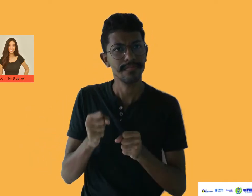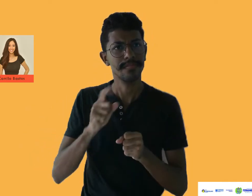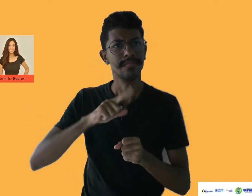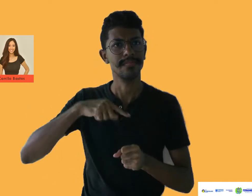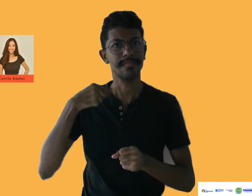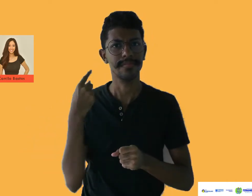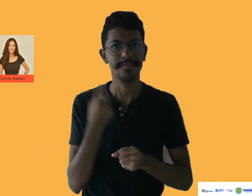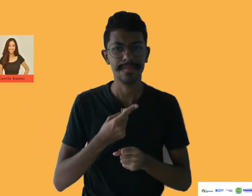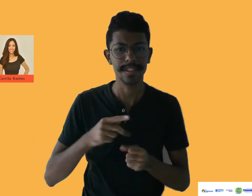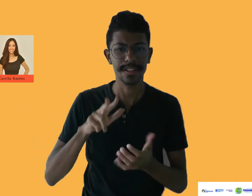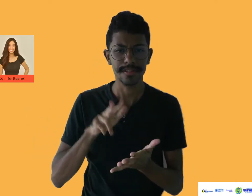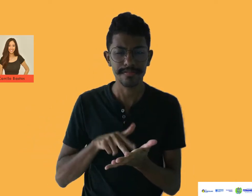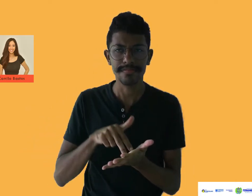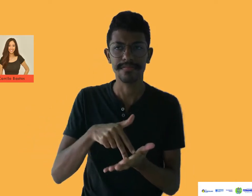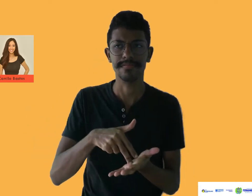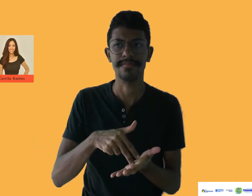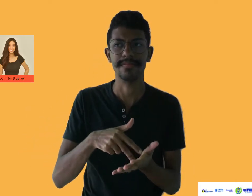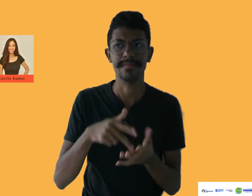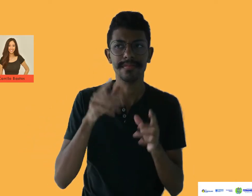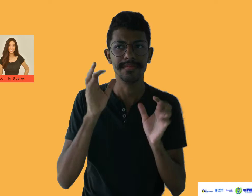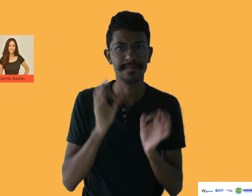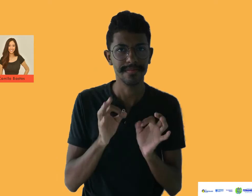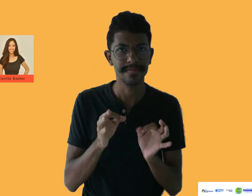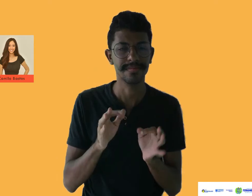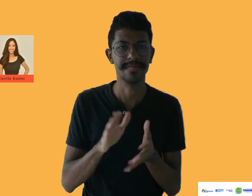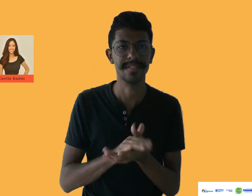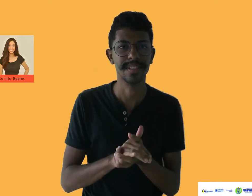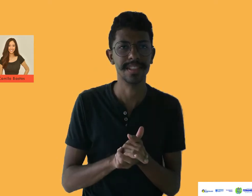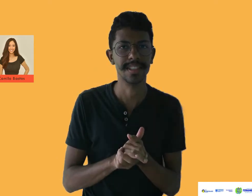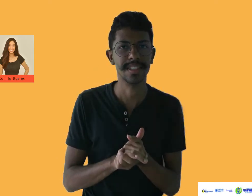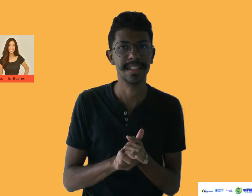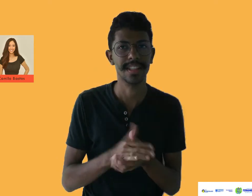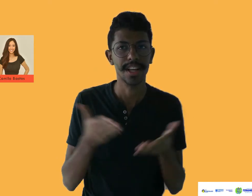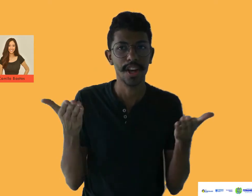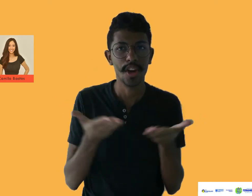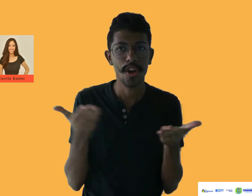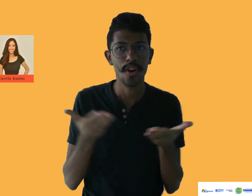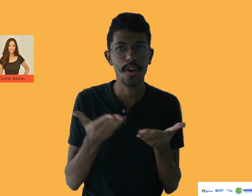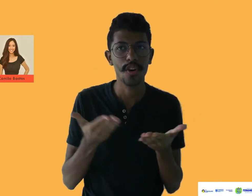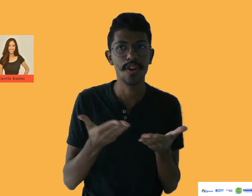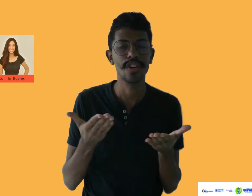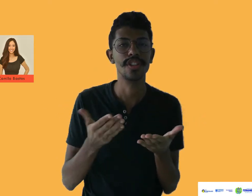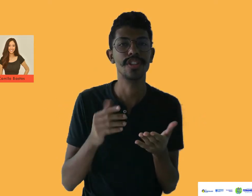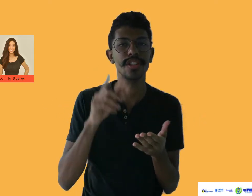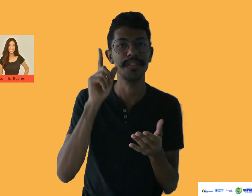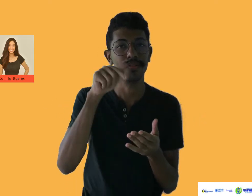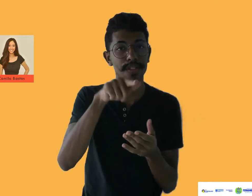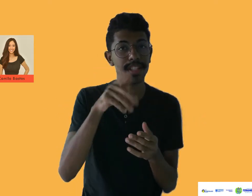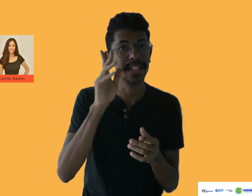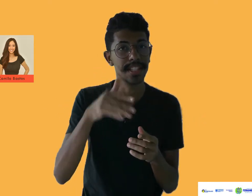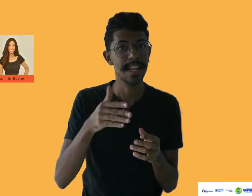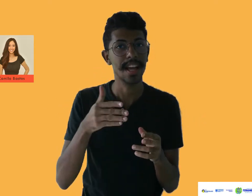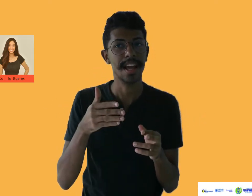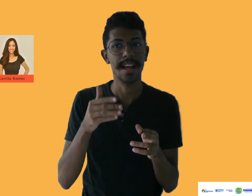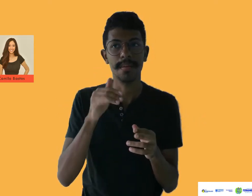Para a gente militar, se reinventar, reestruturar nossas bases. Tu falou sobre isso, né? As faltas de referência que tinha durante a